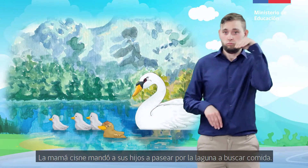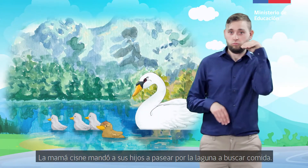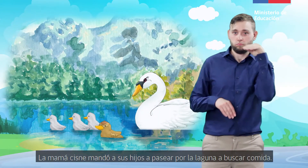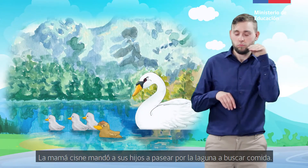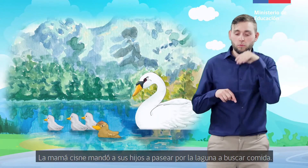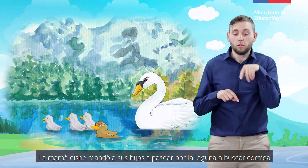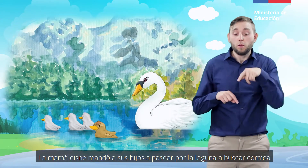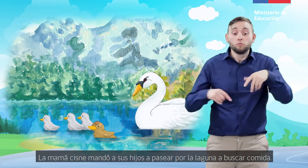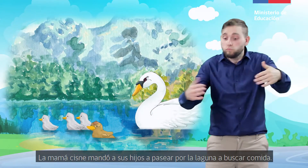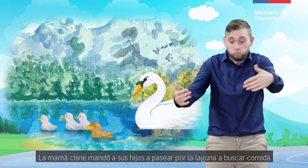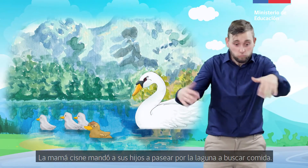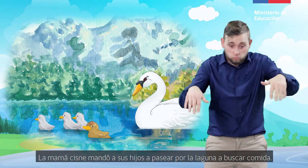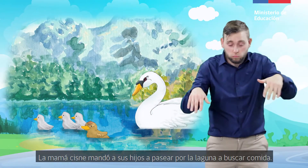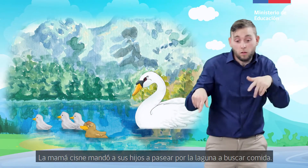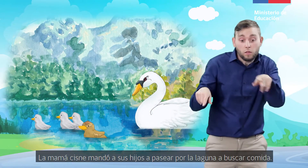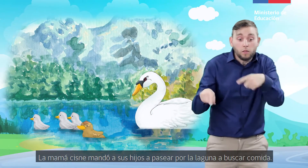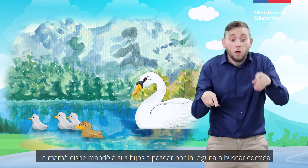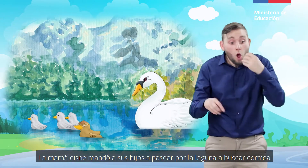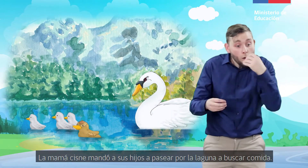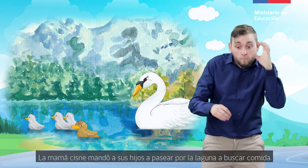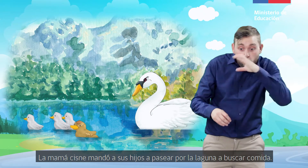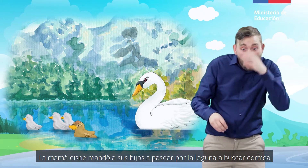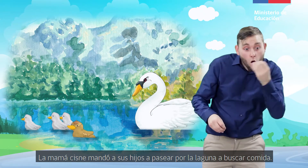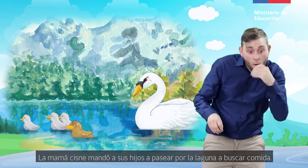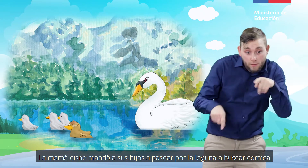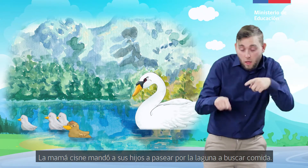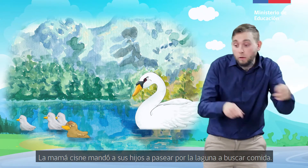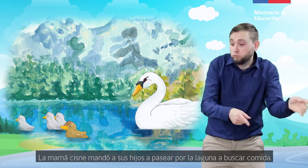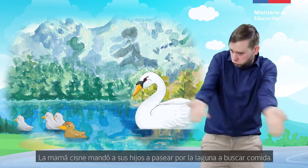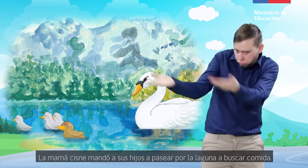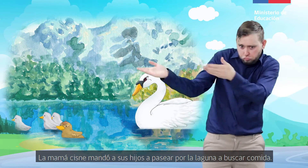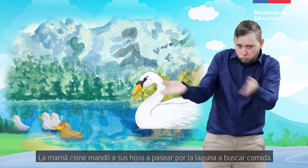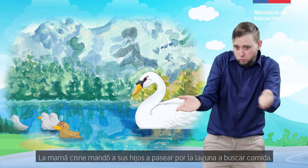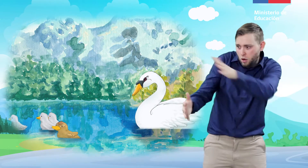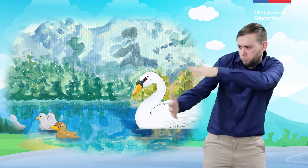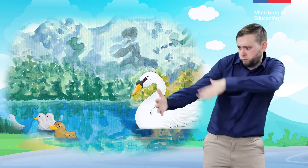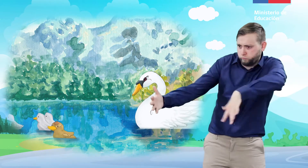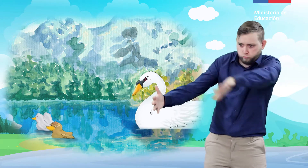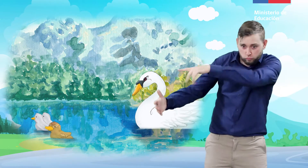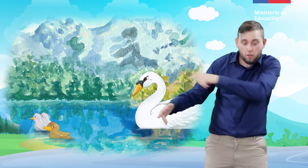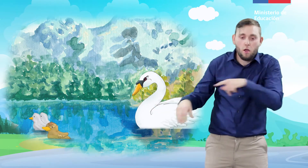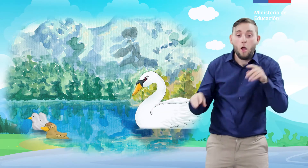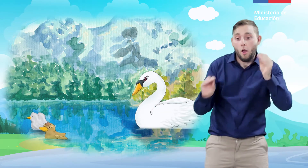La mamá cisne mandó a sus hijos a pasear por la laguna a buscar comida.